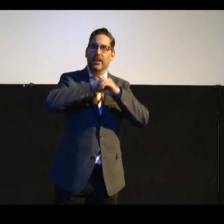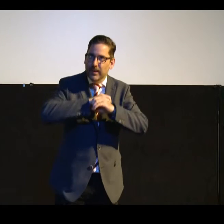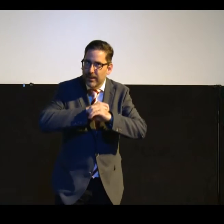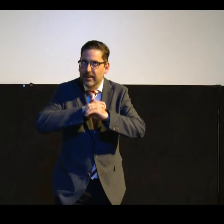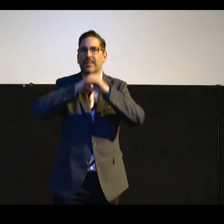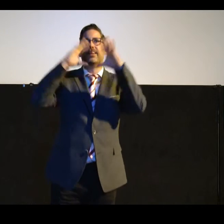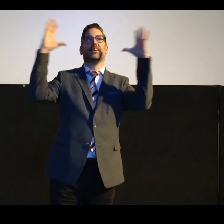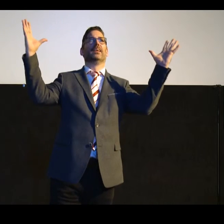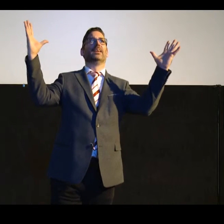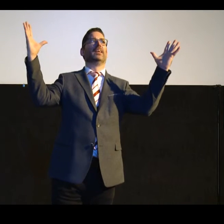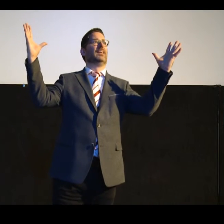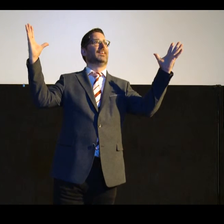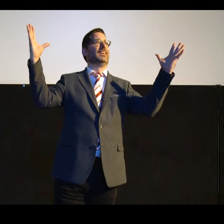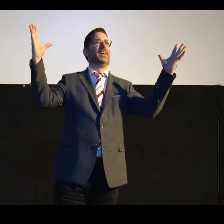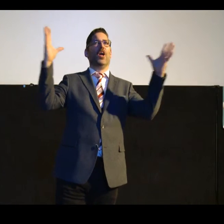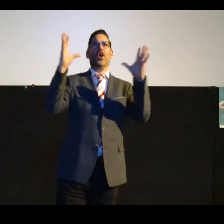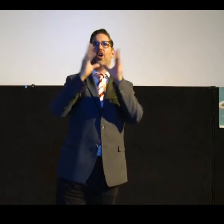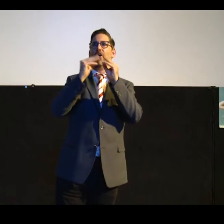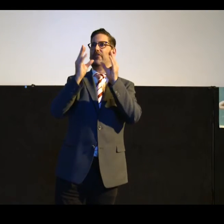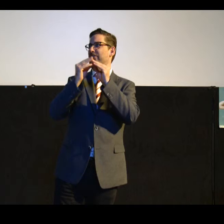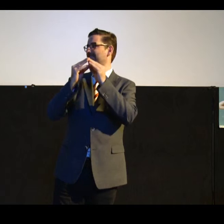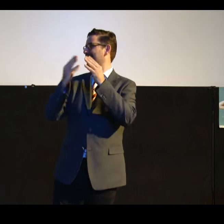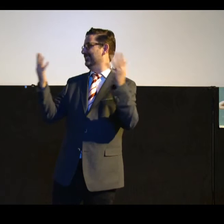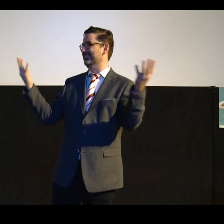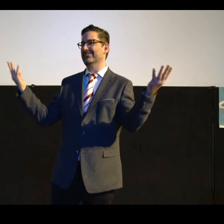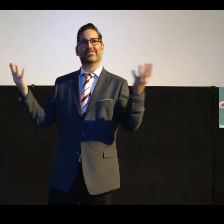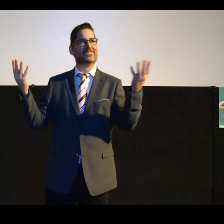Ahora sí. Vale, muy bien, vale. Ahora sí.